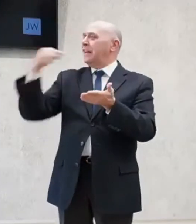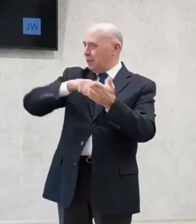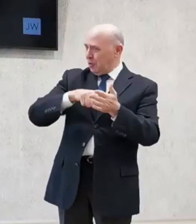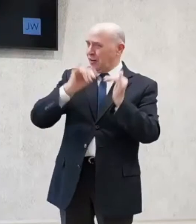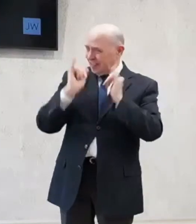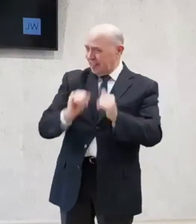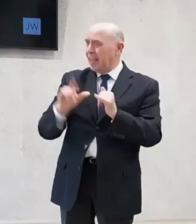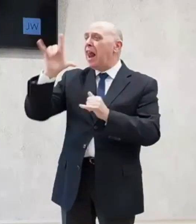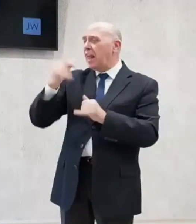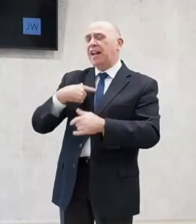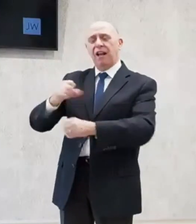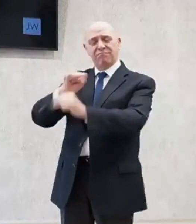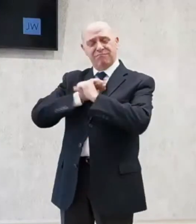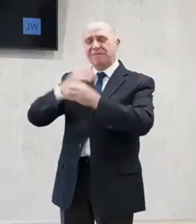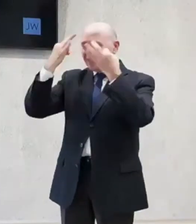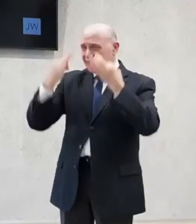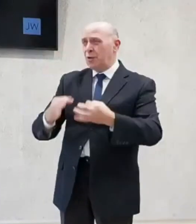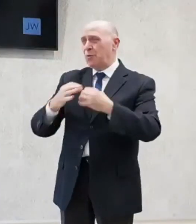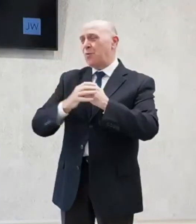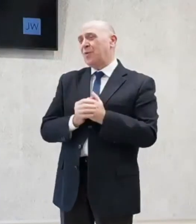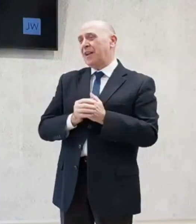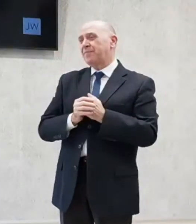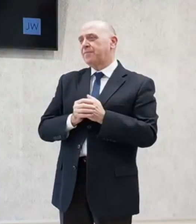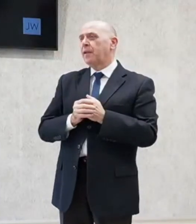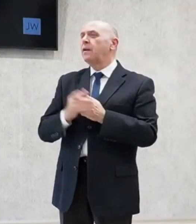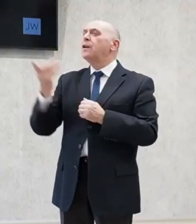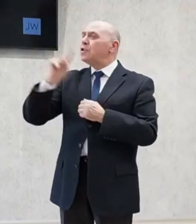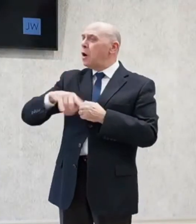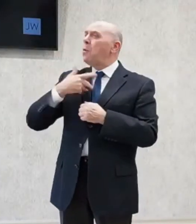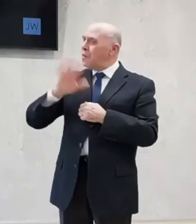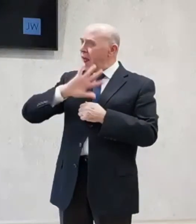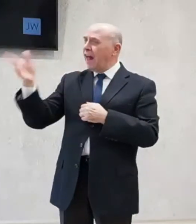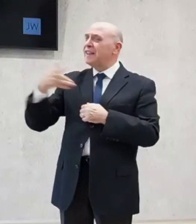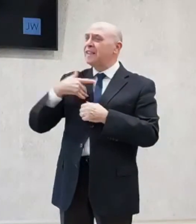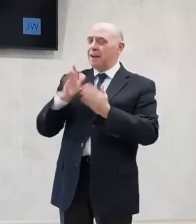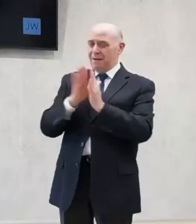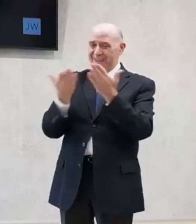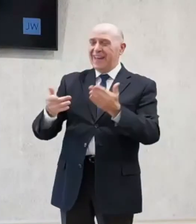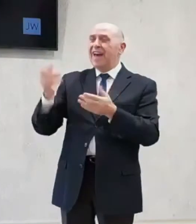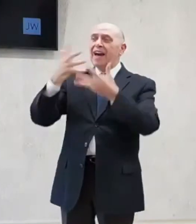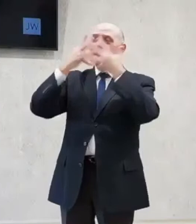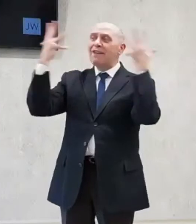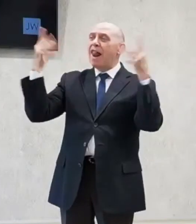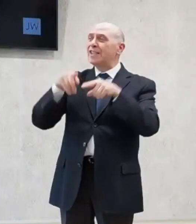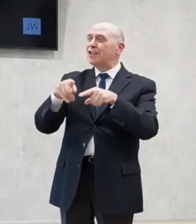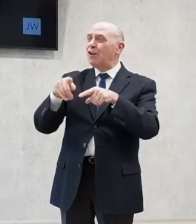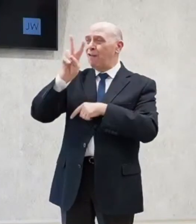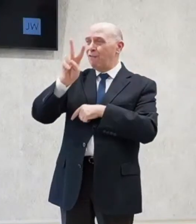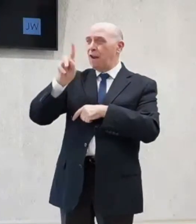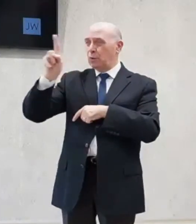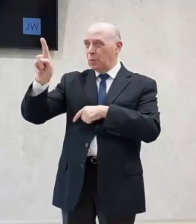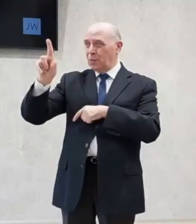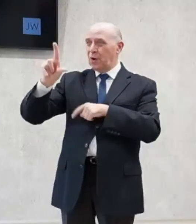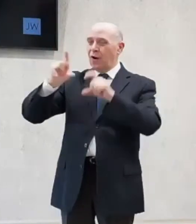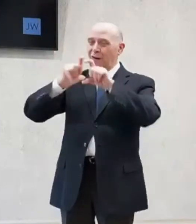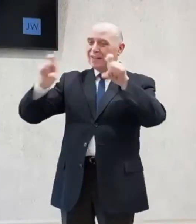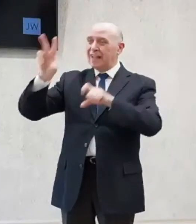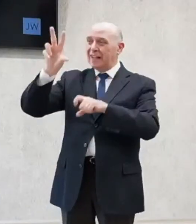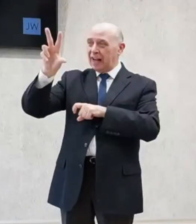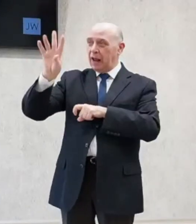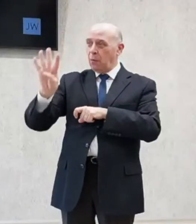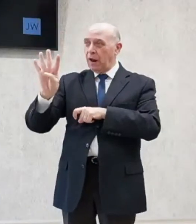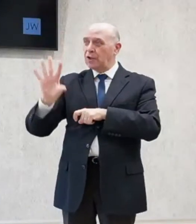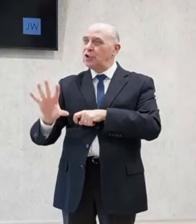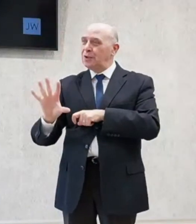scrittore che rafforza la speranza della Resurrezione è quello di Rivelazione 2145 consultiamo insieme questi versetti anche vi invito a